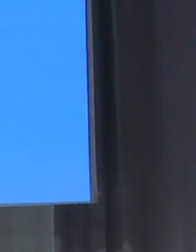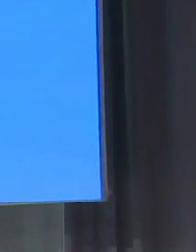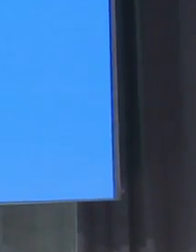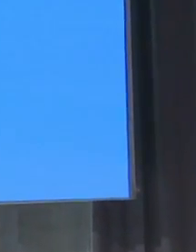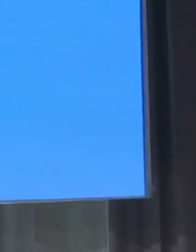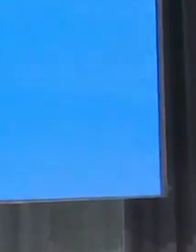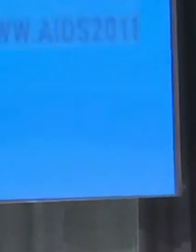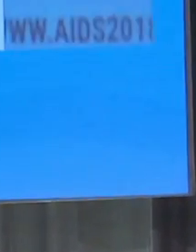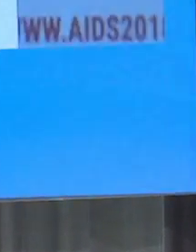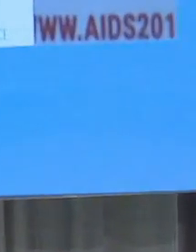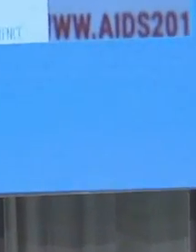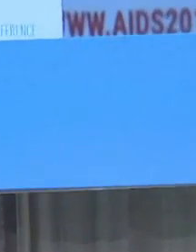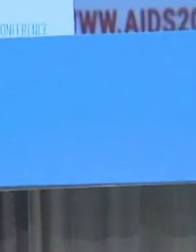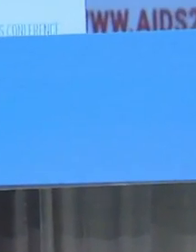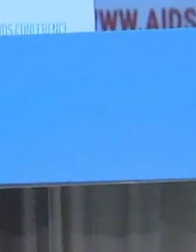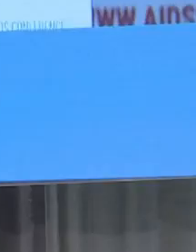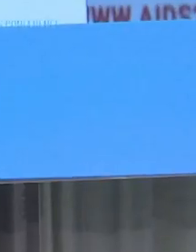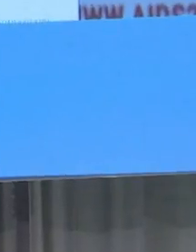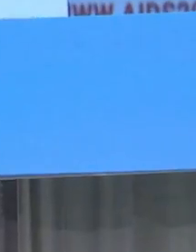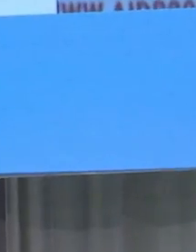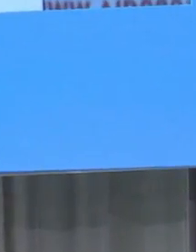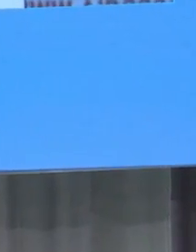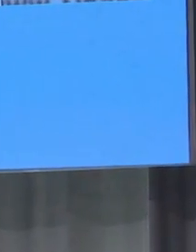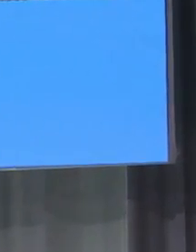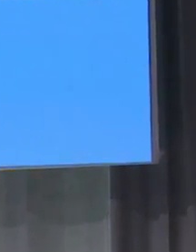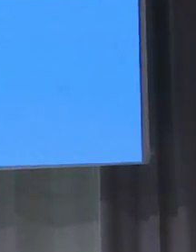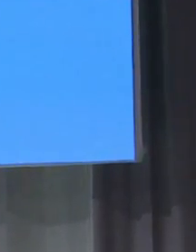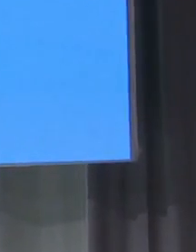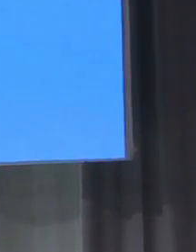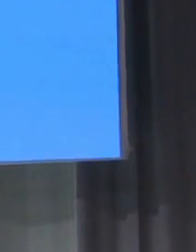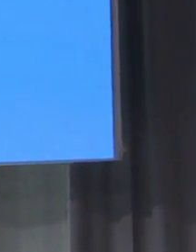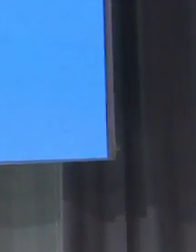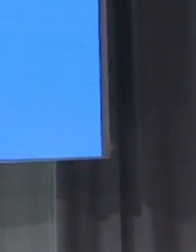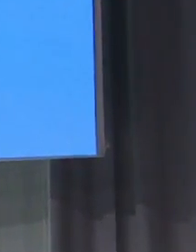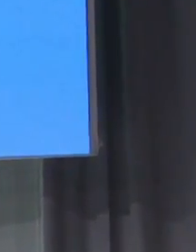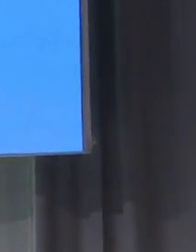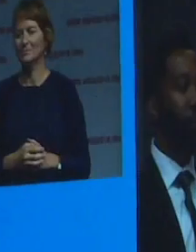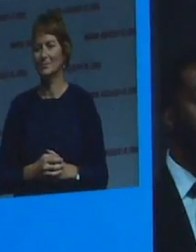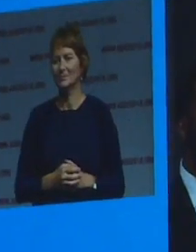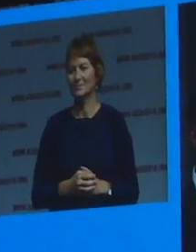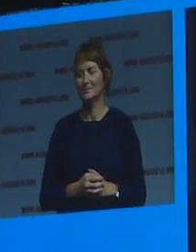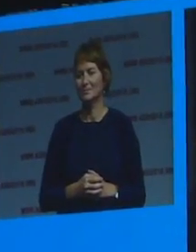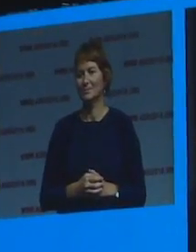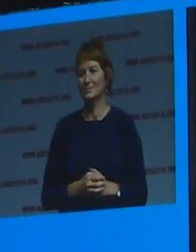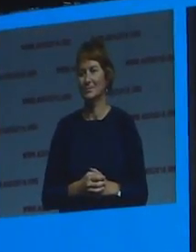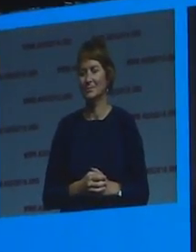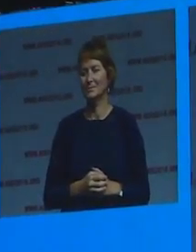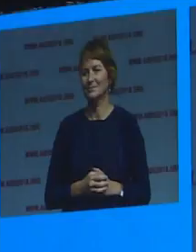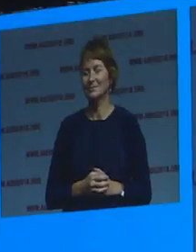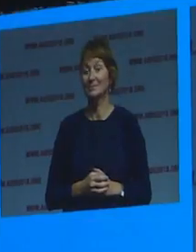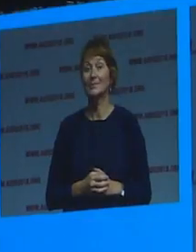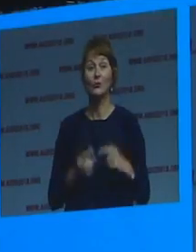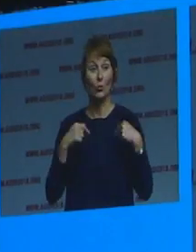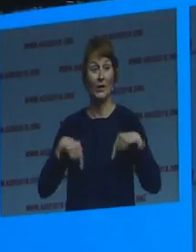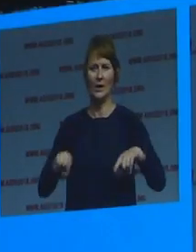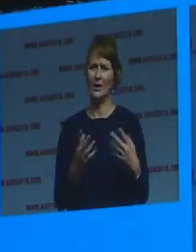anunciaram a criação de um novo fundo internacional de 1 bilhão e 200 milhões de dólares para quebrar o ciclo de transmissão do